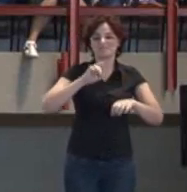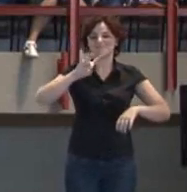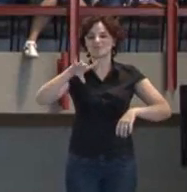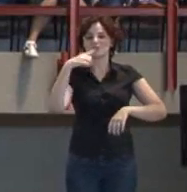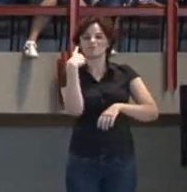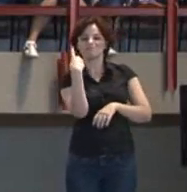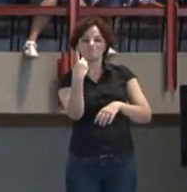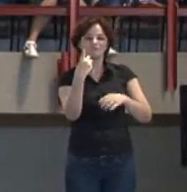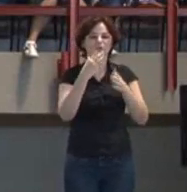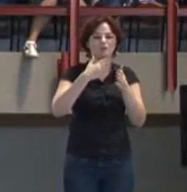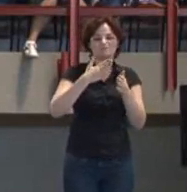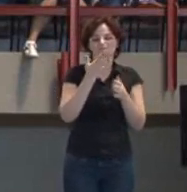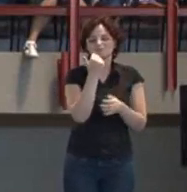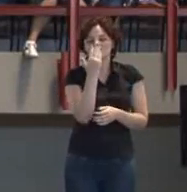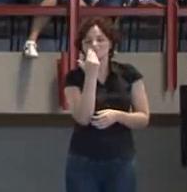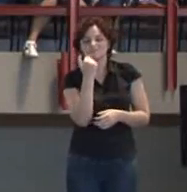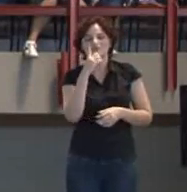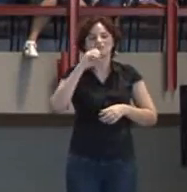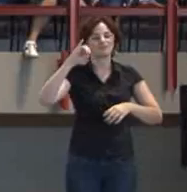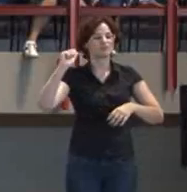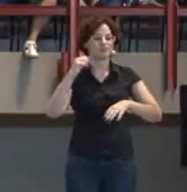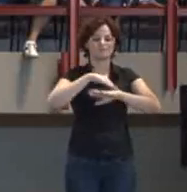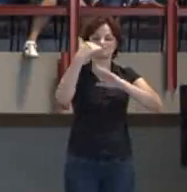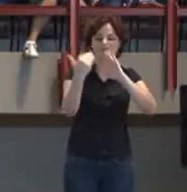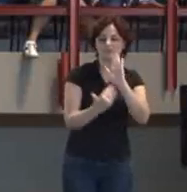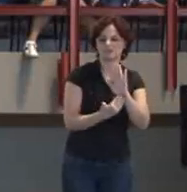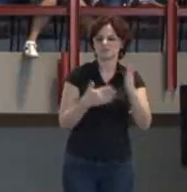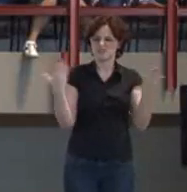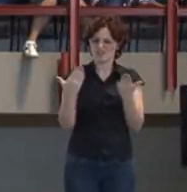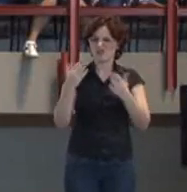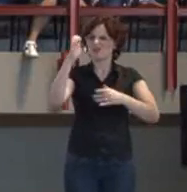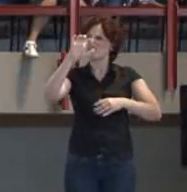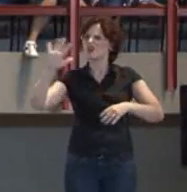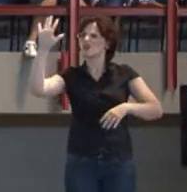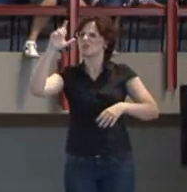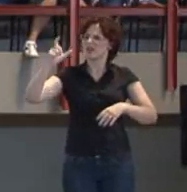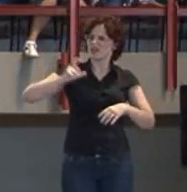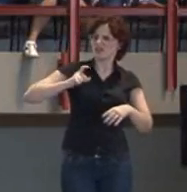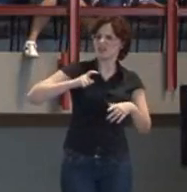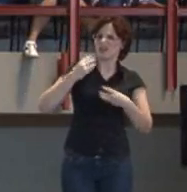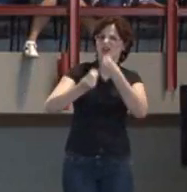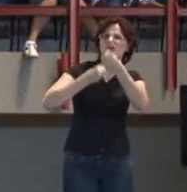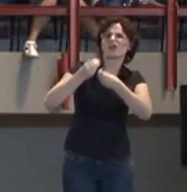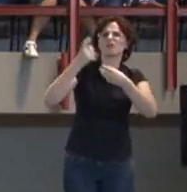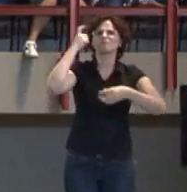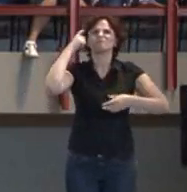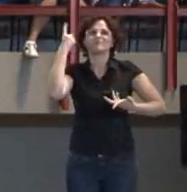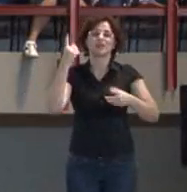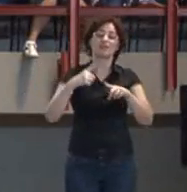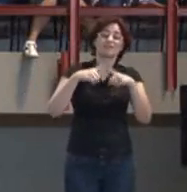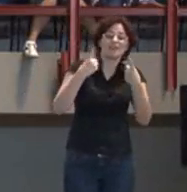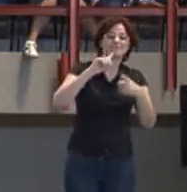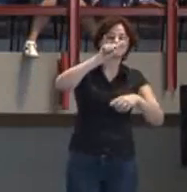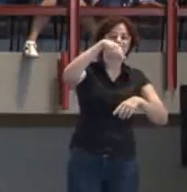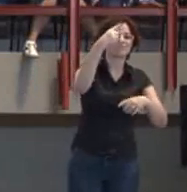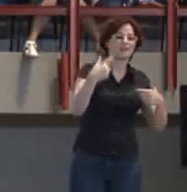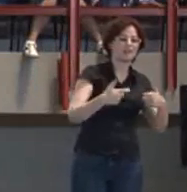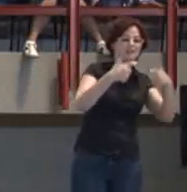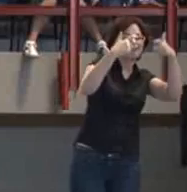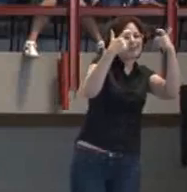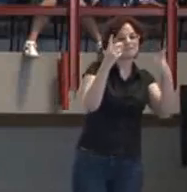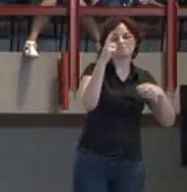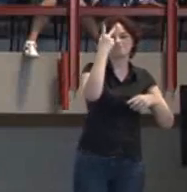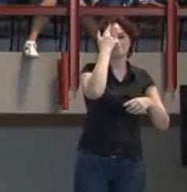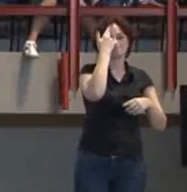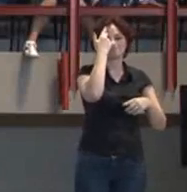nação rica hoje é uma coisa impensável mas depois de uma guerra não as pessoas nesse estado estão esperando que alguém traga